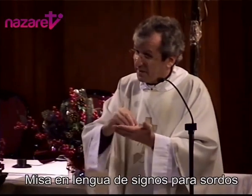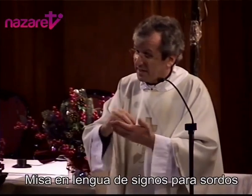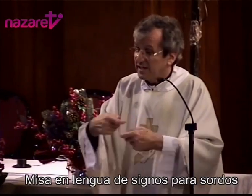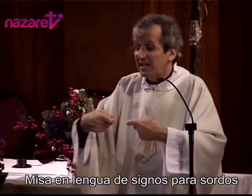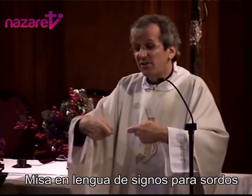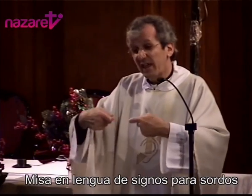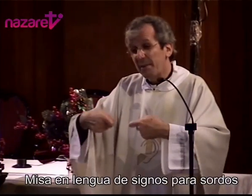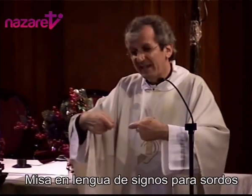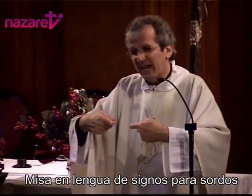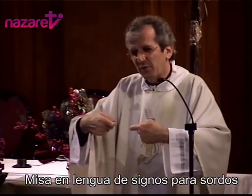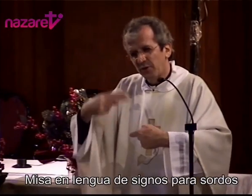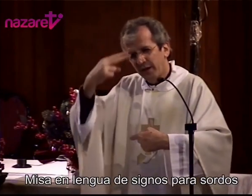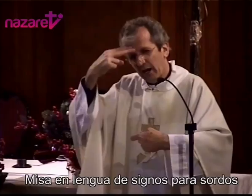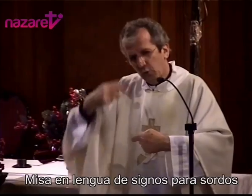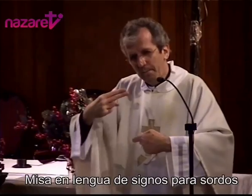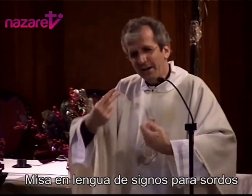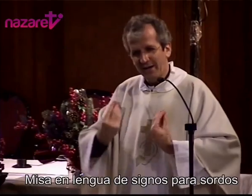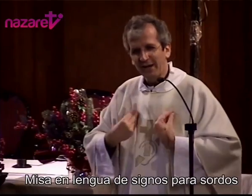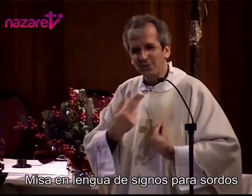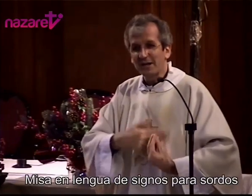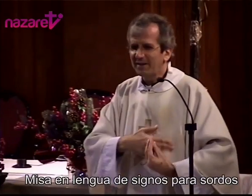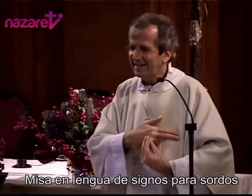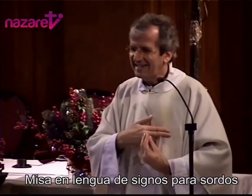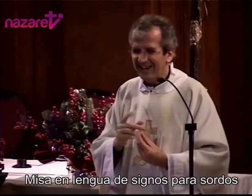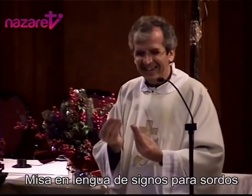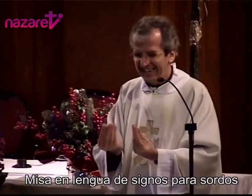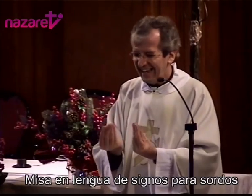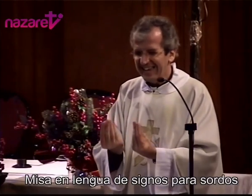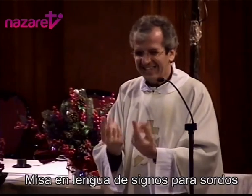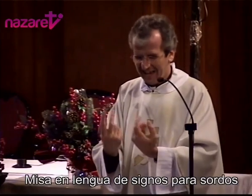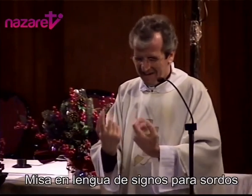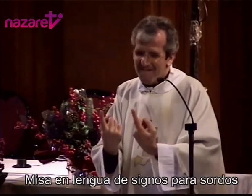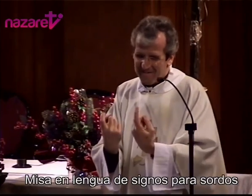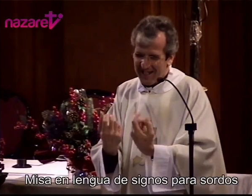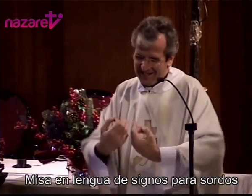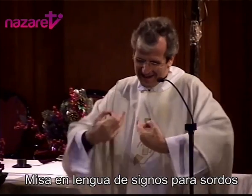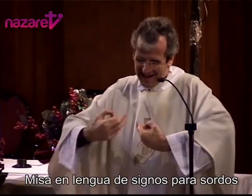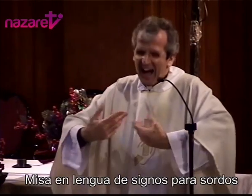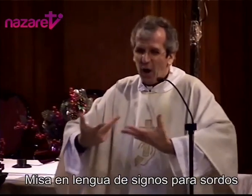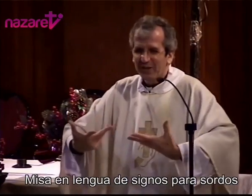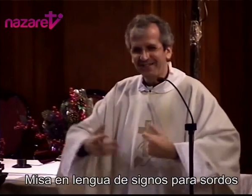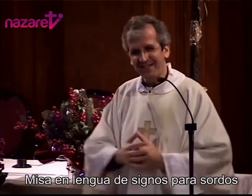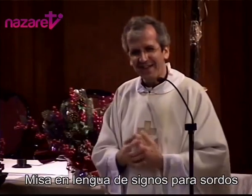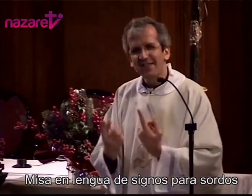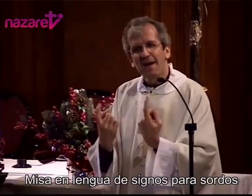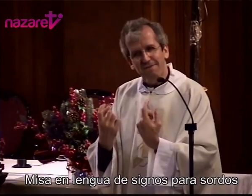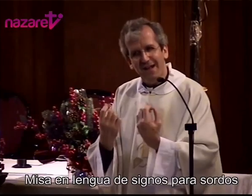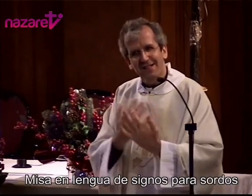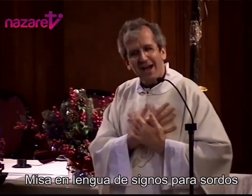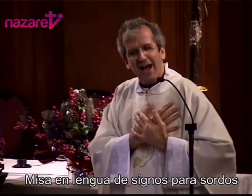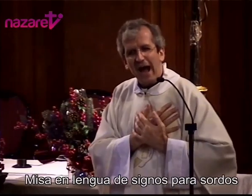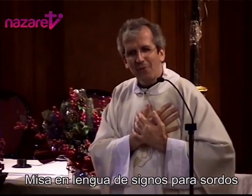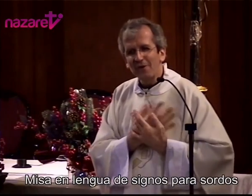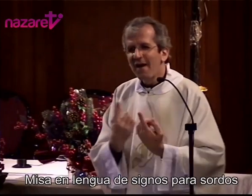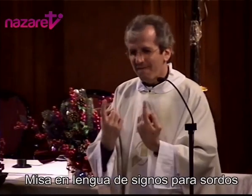algunas veces se nos hace pesado el cumplir en nuestra vida cristiana, es que falta autenticidad,